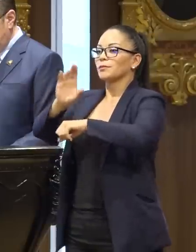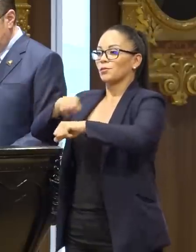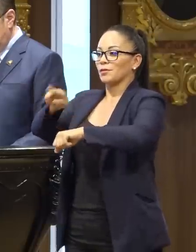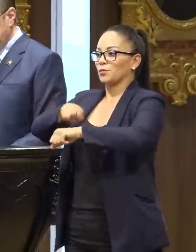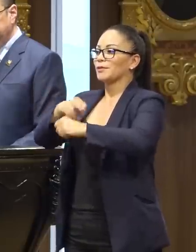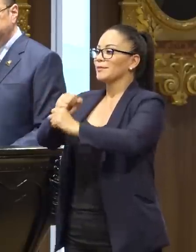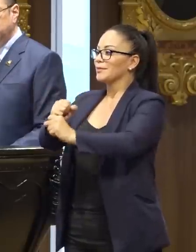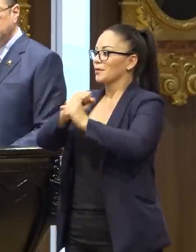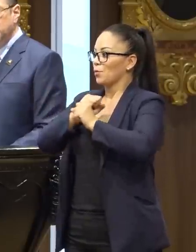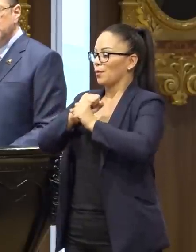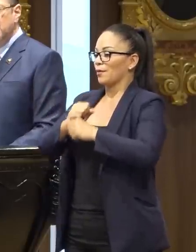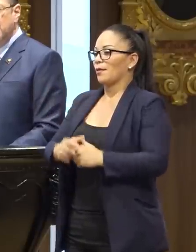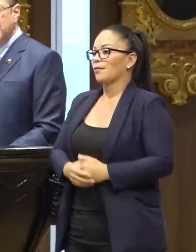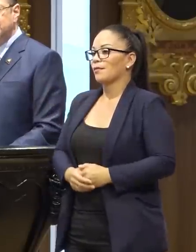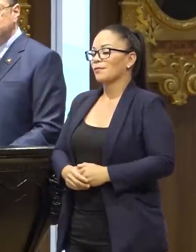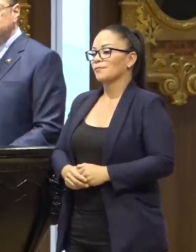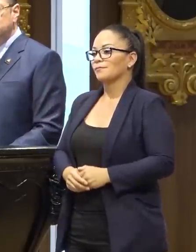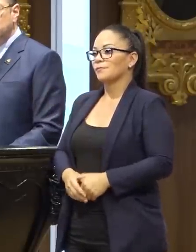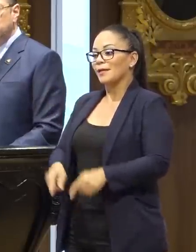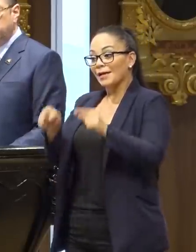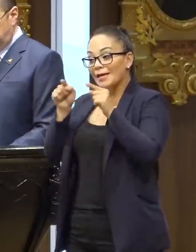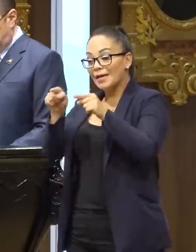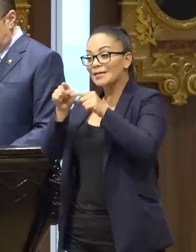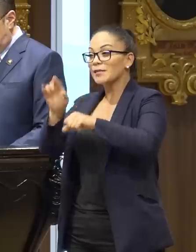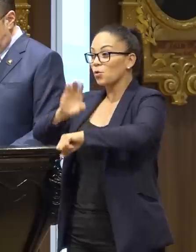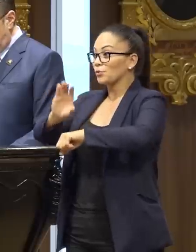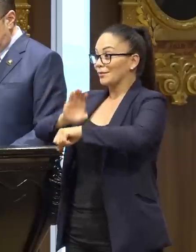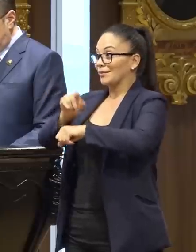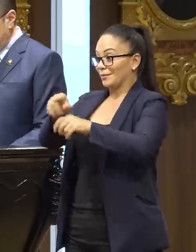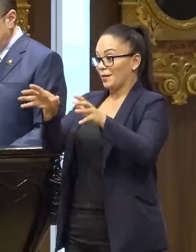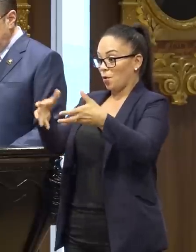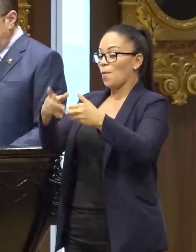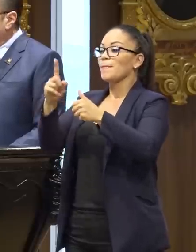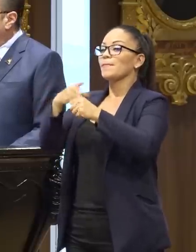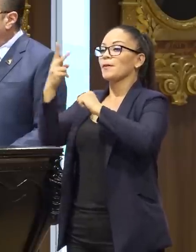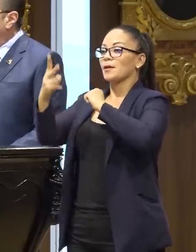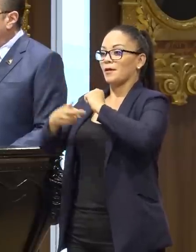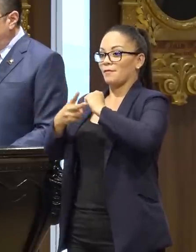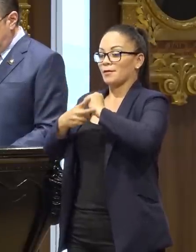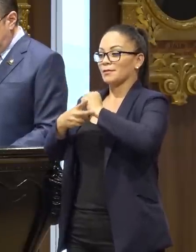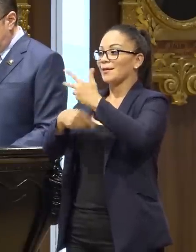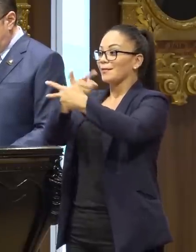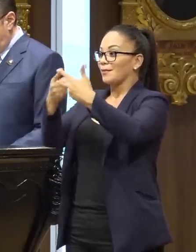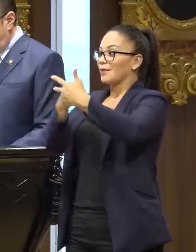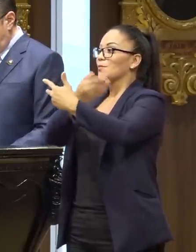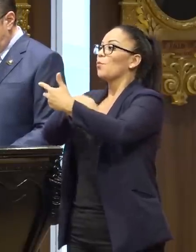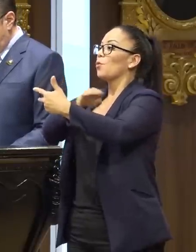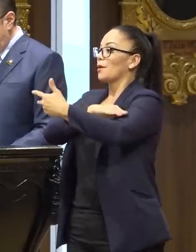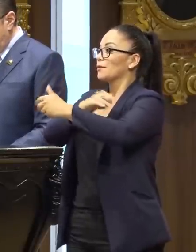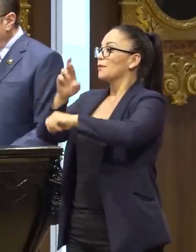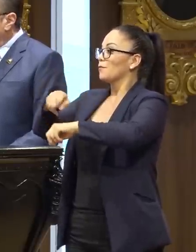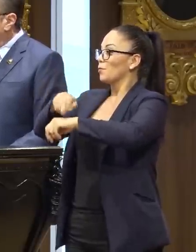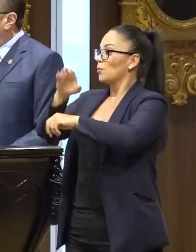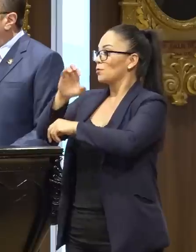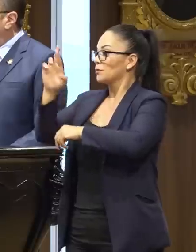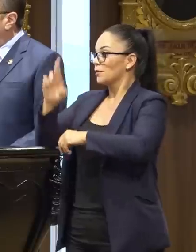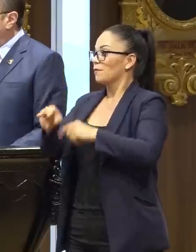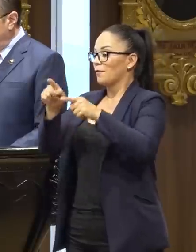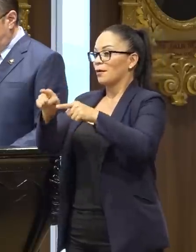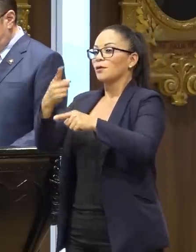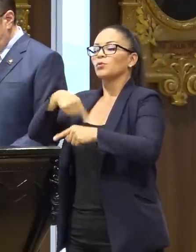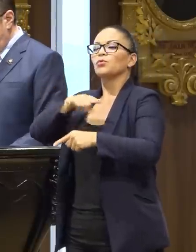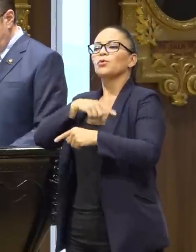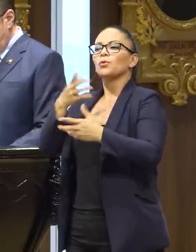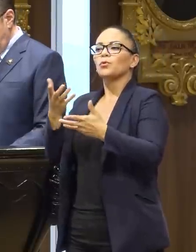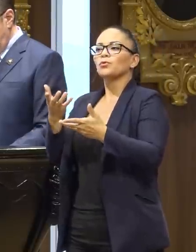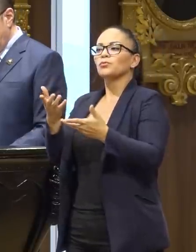de Seguridad. En ese Consejo, por primera vez, los tres poderes de la República nos